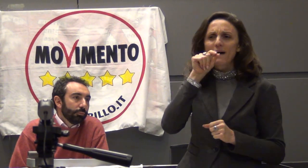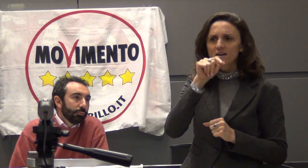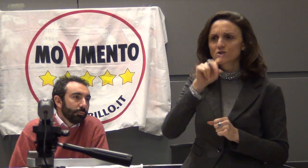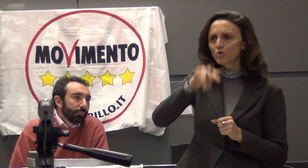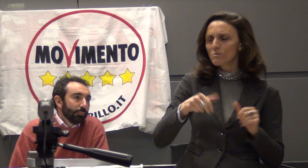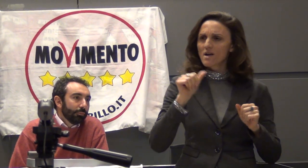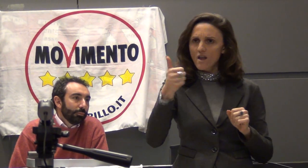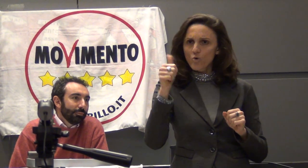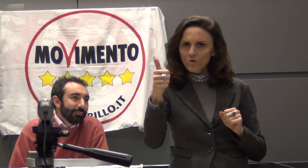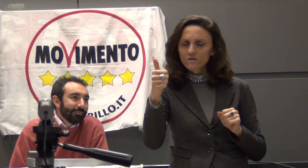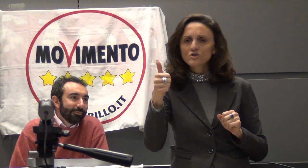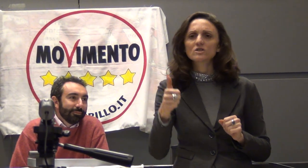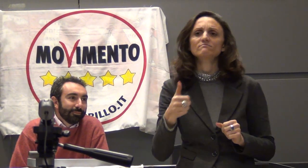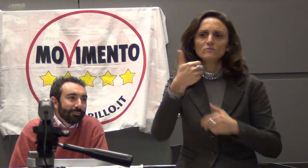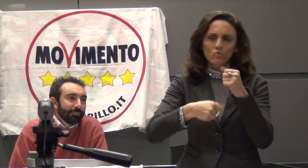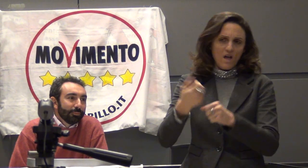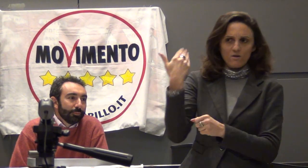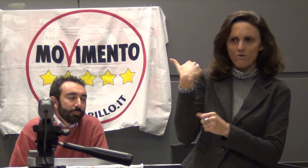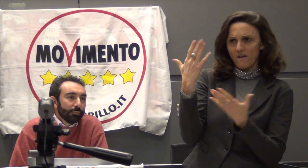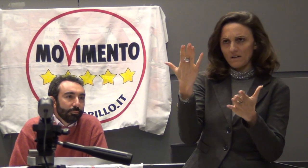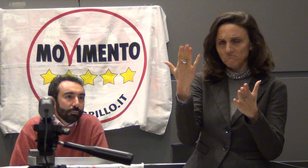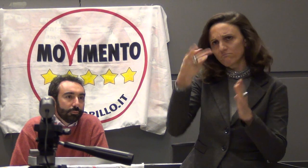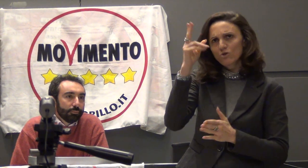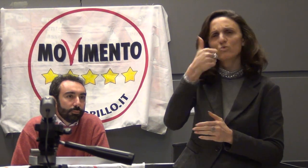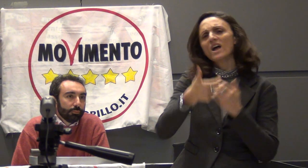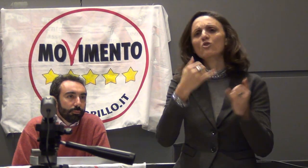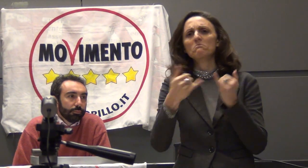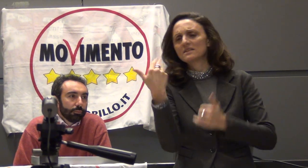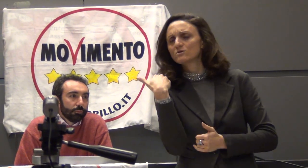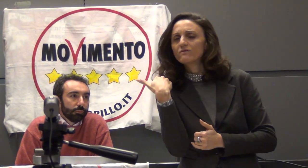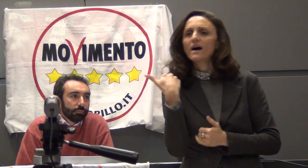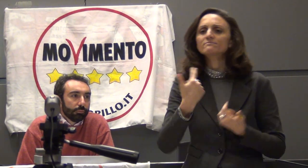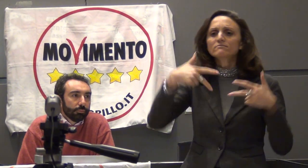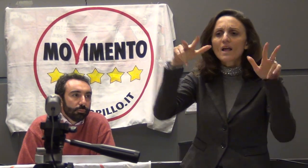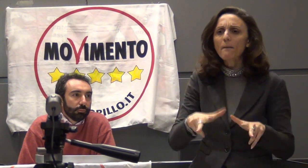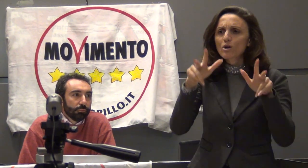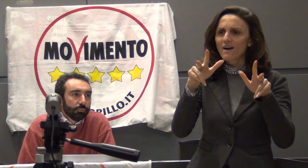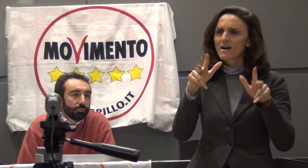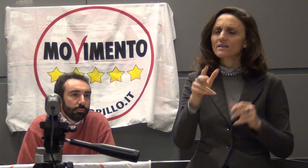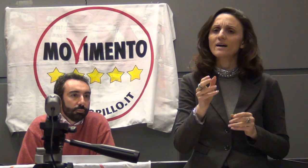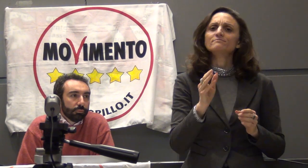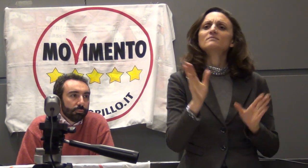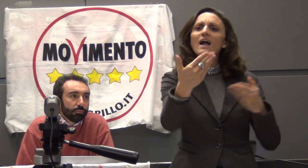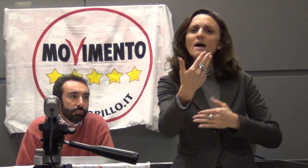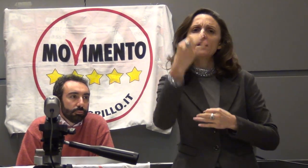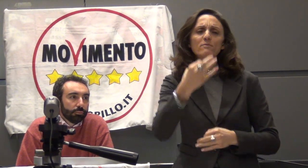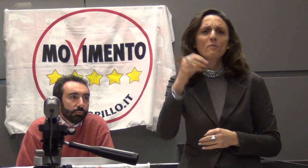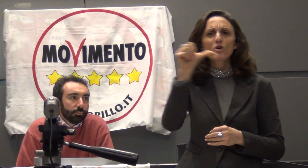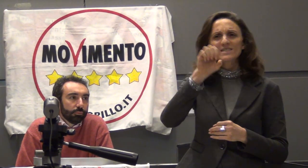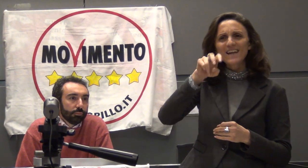Già nel mese di marzo del 2011, quindi diciamo all'incirca un anno fa, è stata approvata la